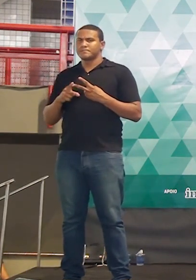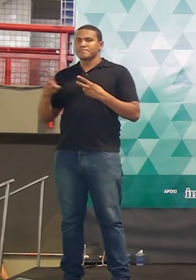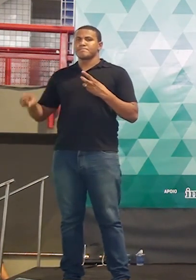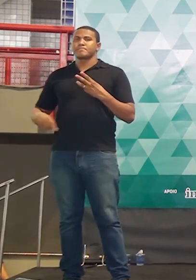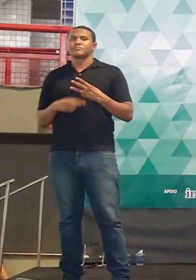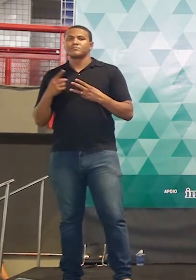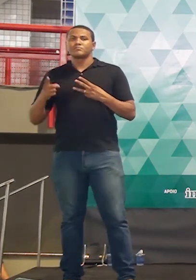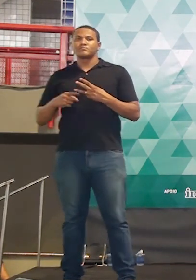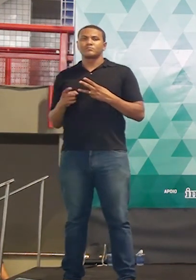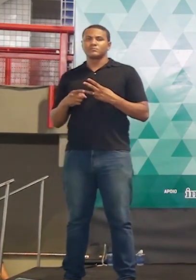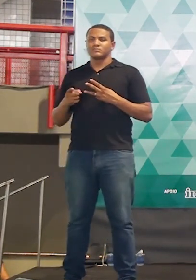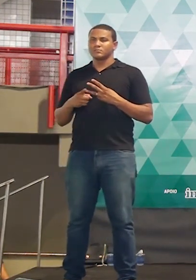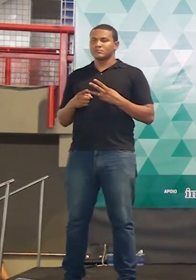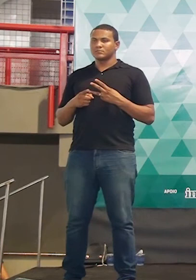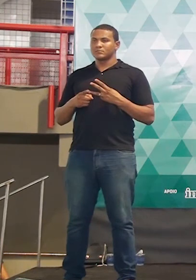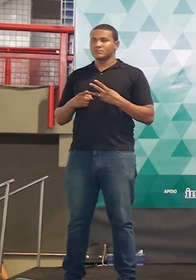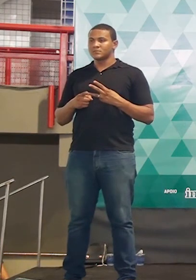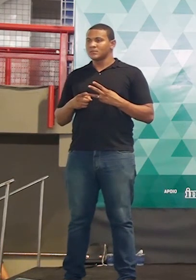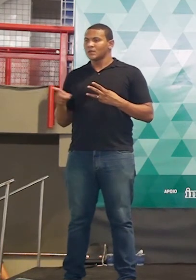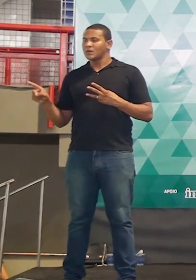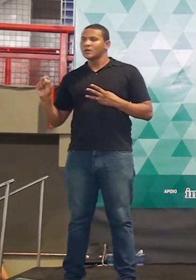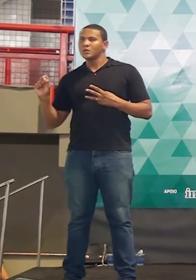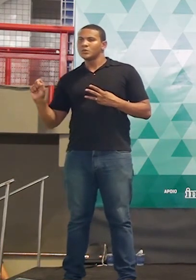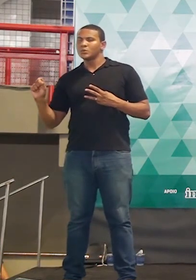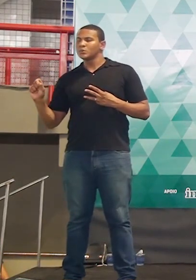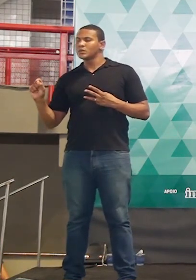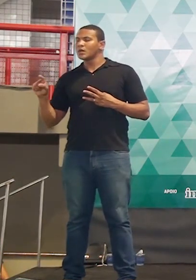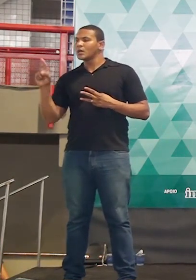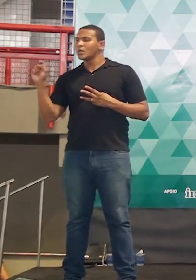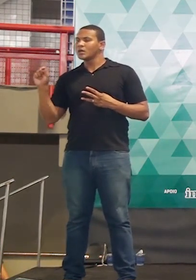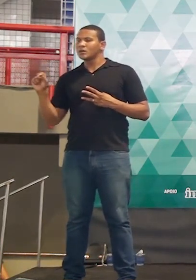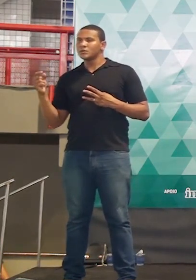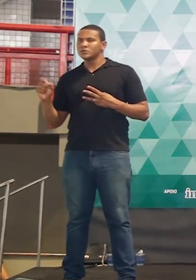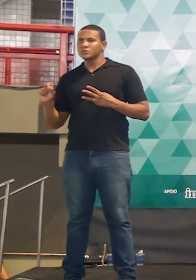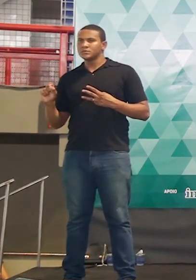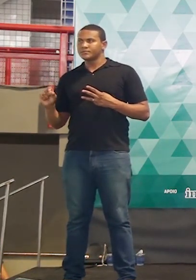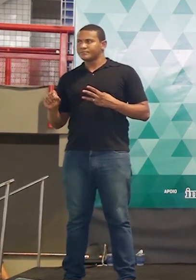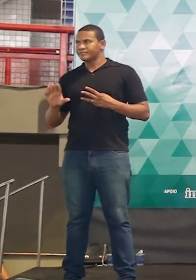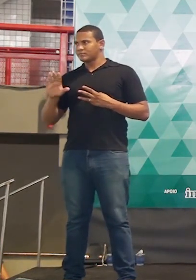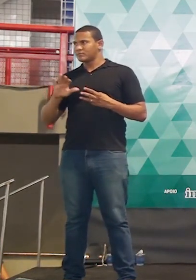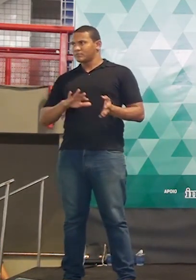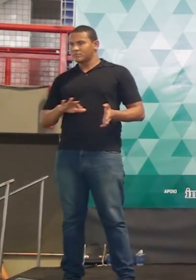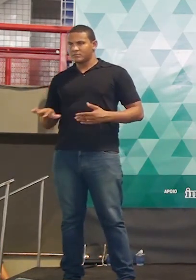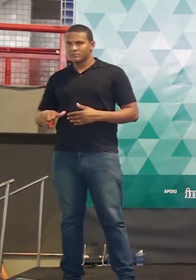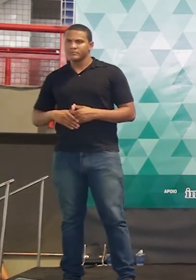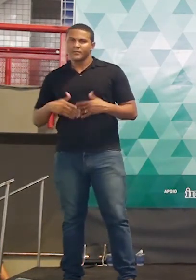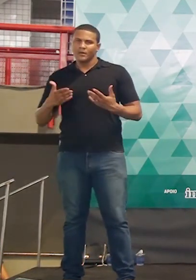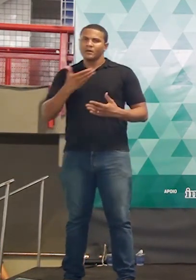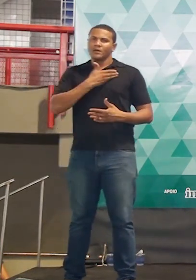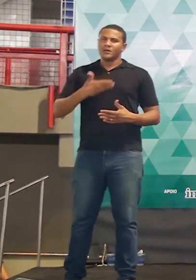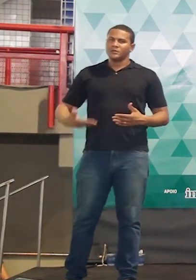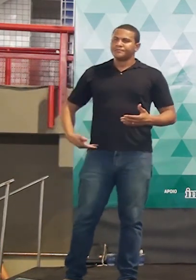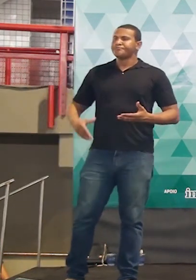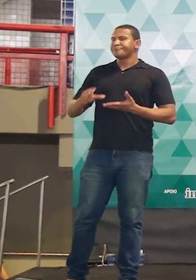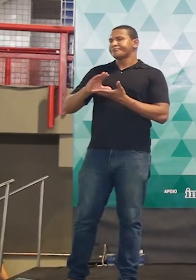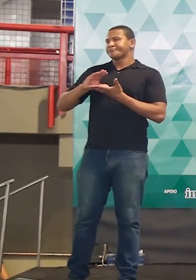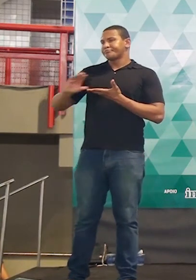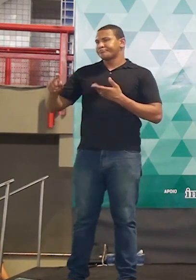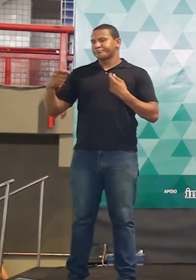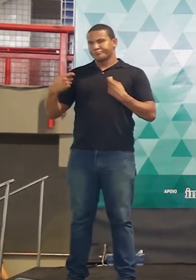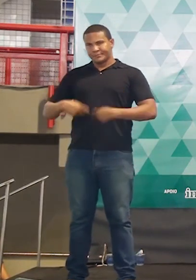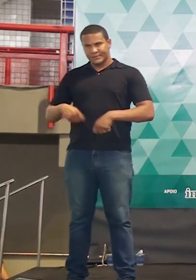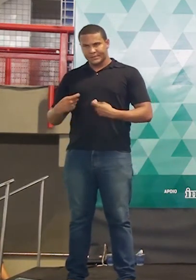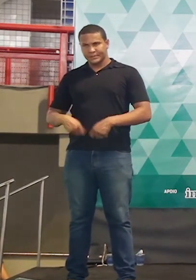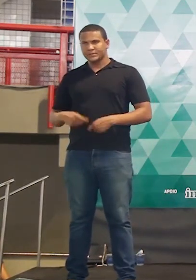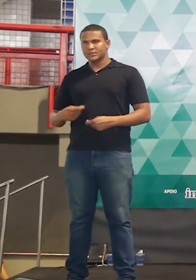Terceira pergunta, o quê? Vamos lá? Quando você diz assim, o governo deve investir mais na